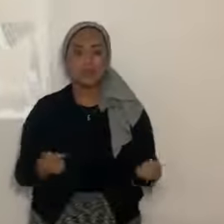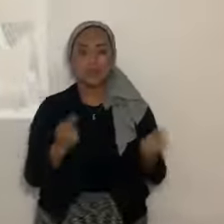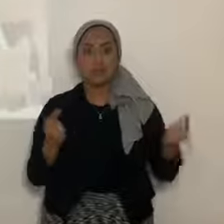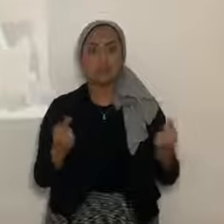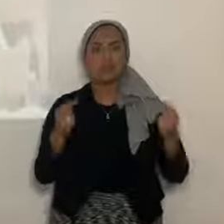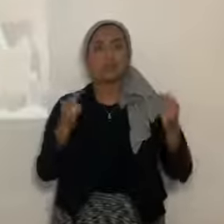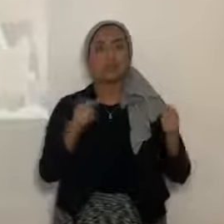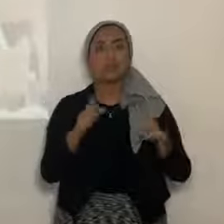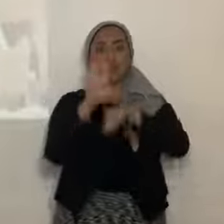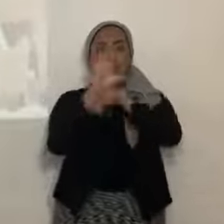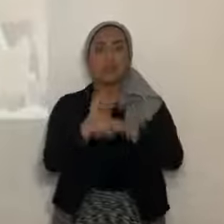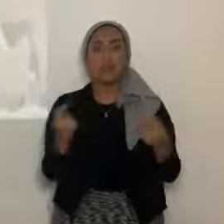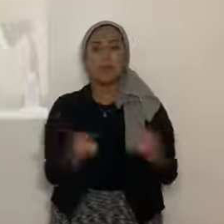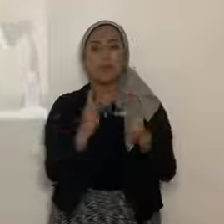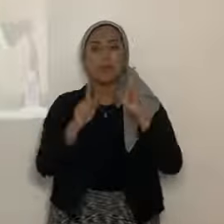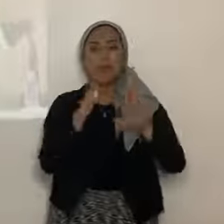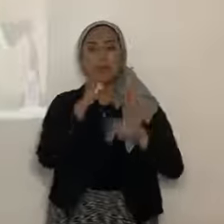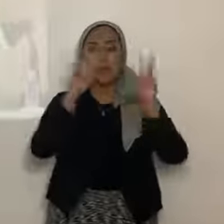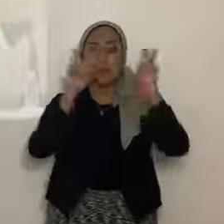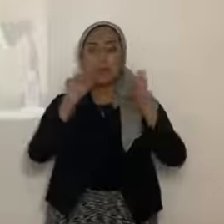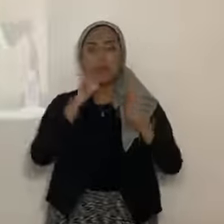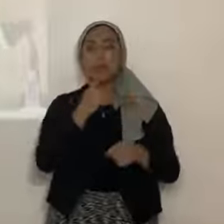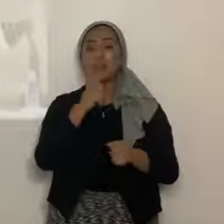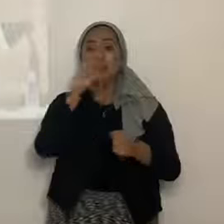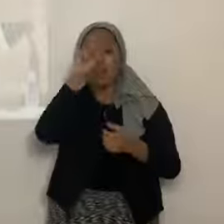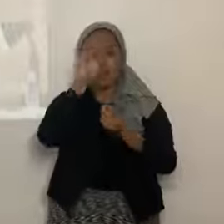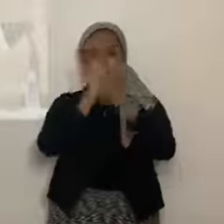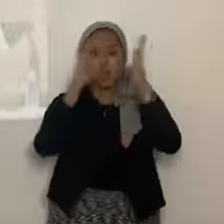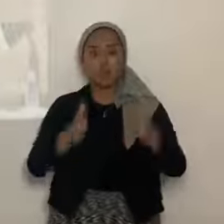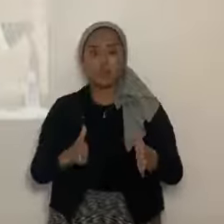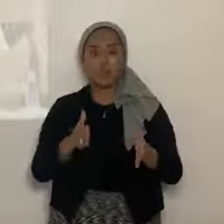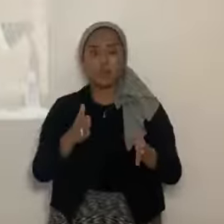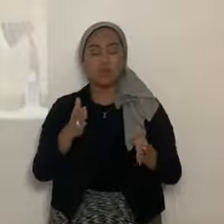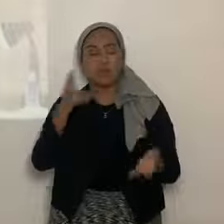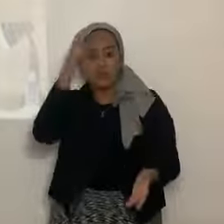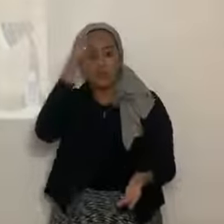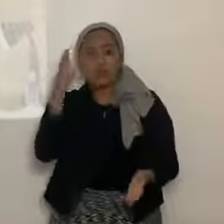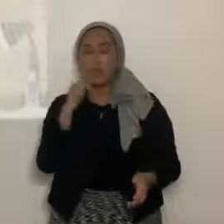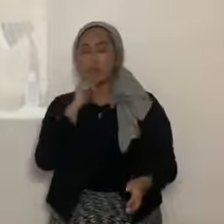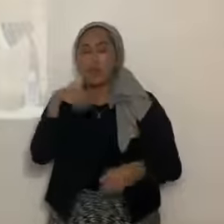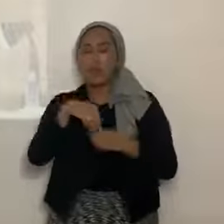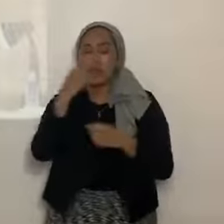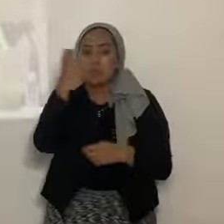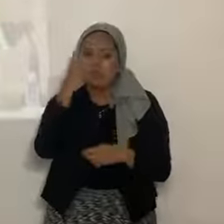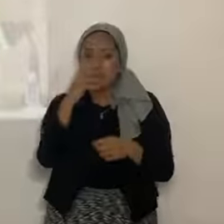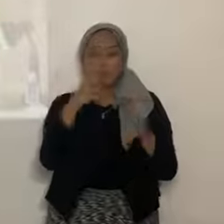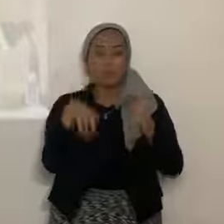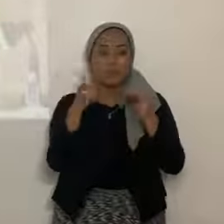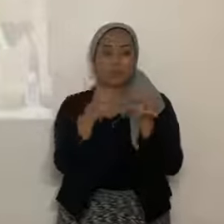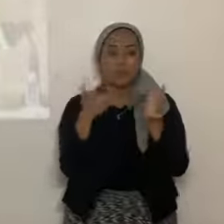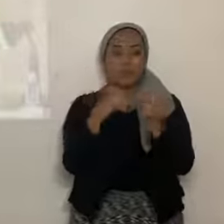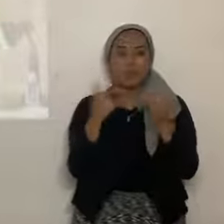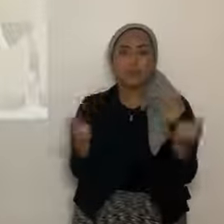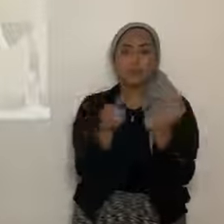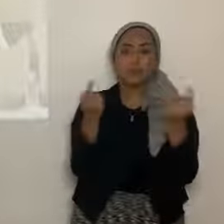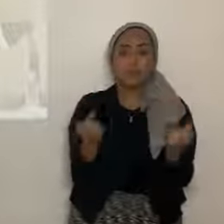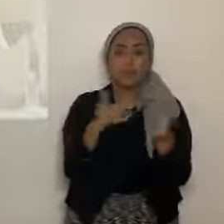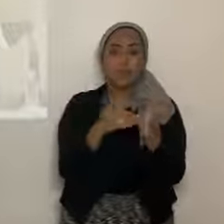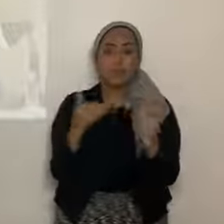el que dice ser creyente, pero en el diablo, porque no en Yahshua, está constantemente pecando. Porque el que es